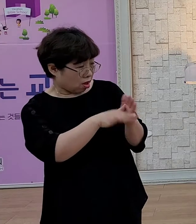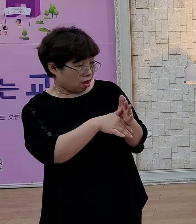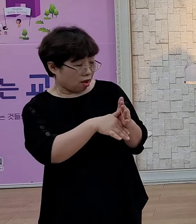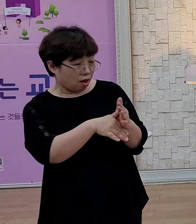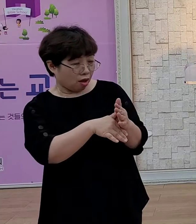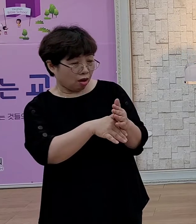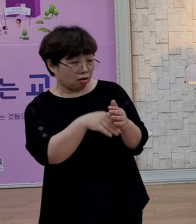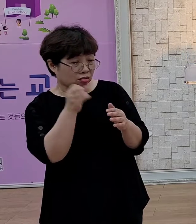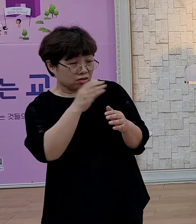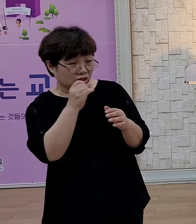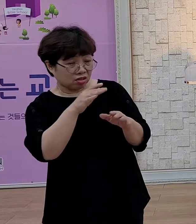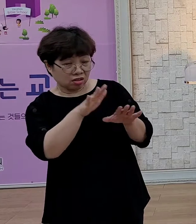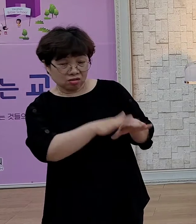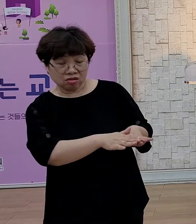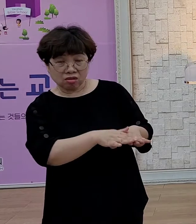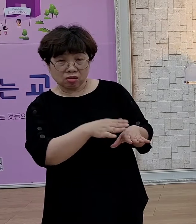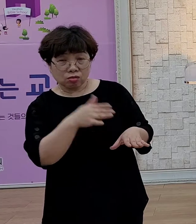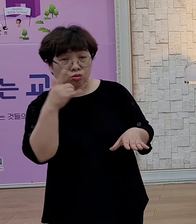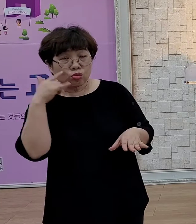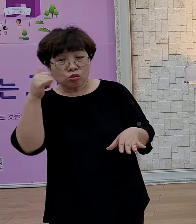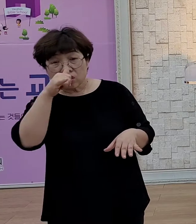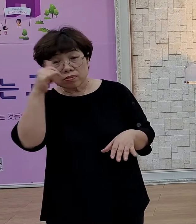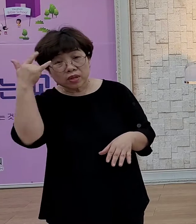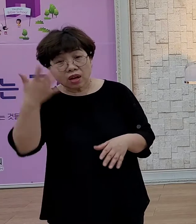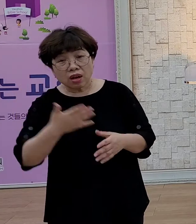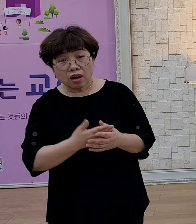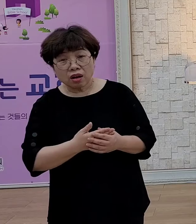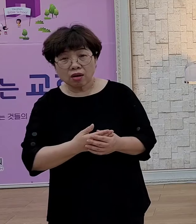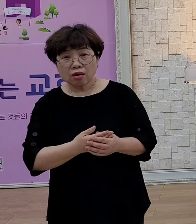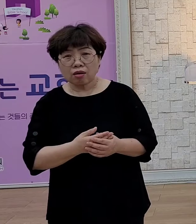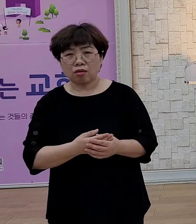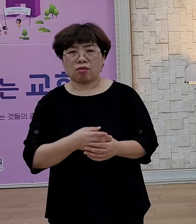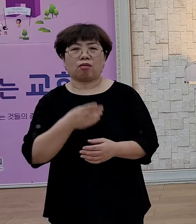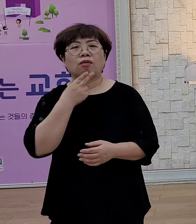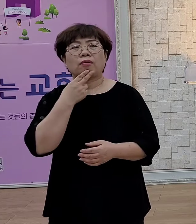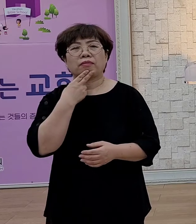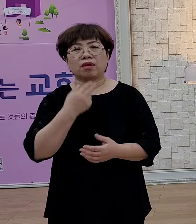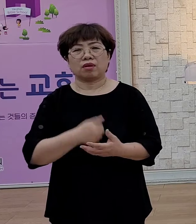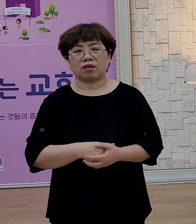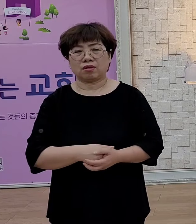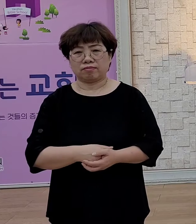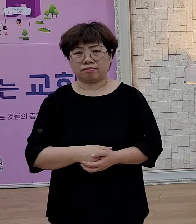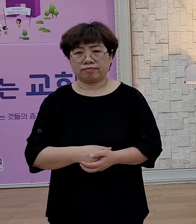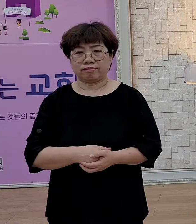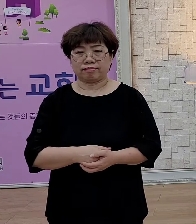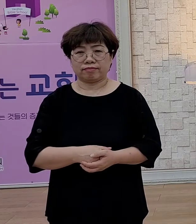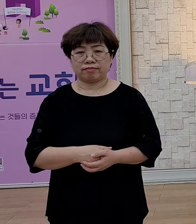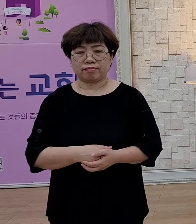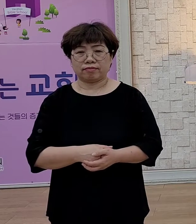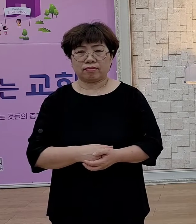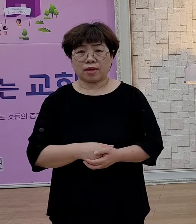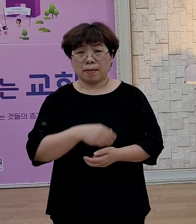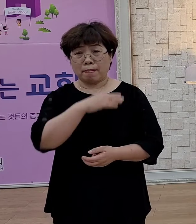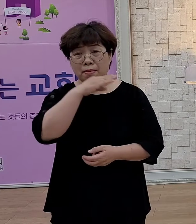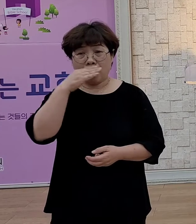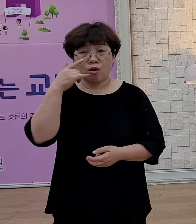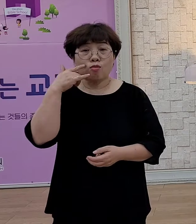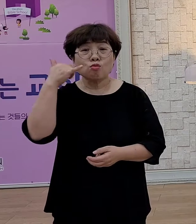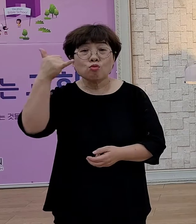방치하고 내버려두는 부모가 있을까요? 없죠. 정상적인